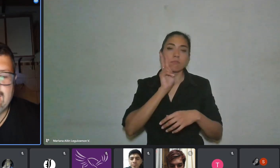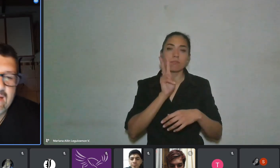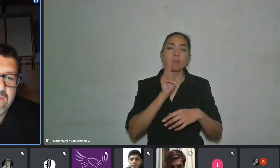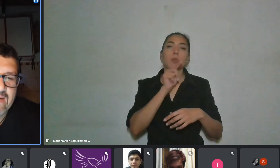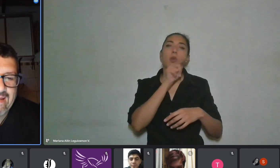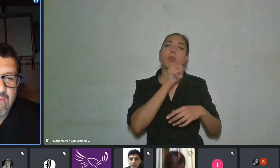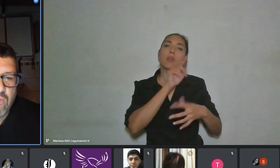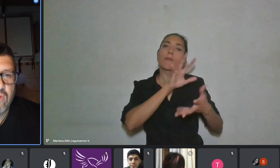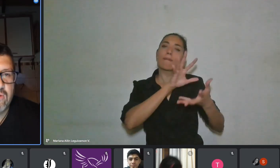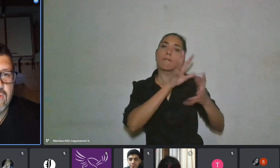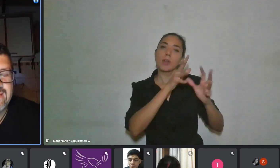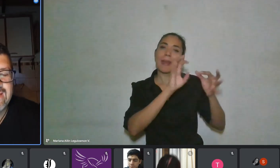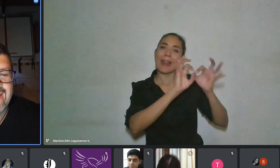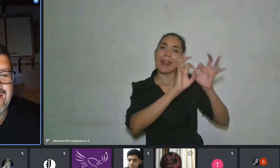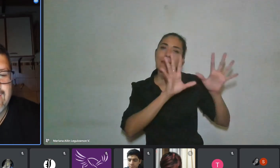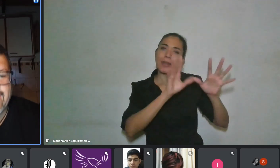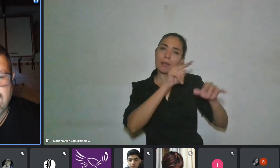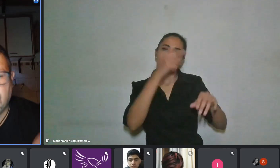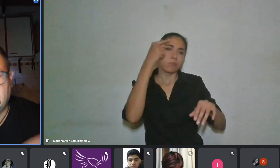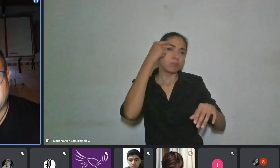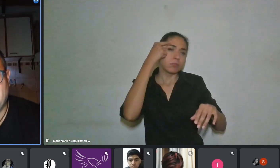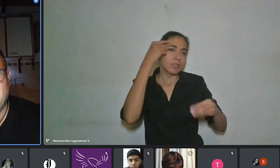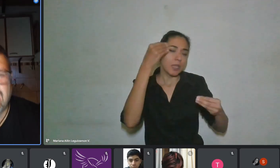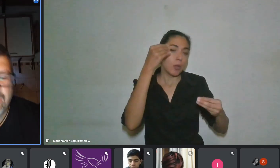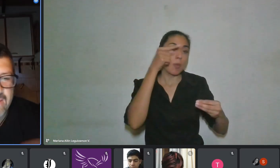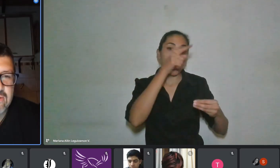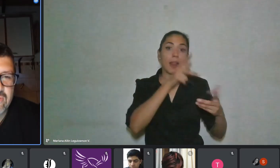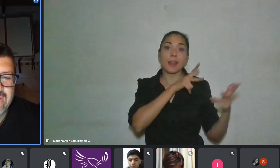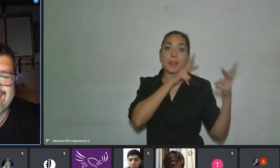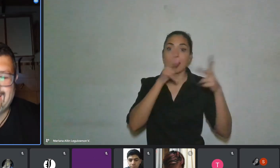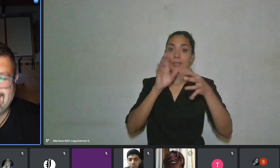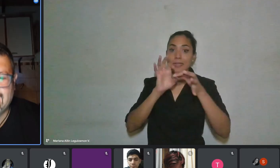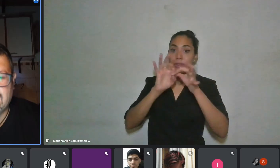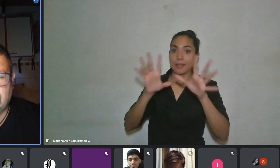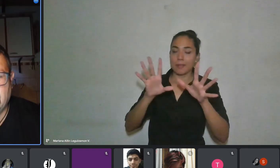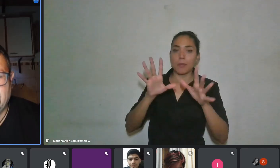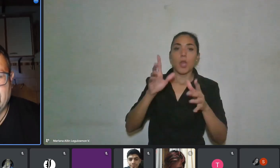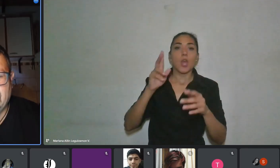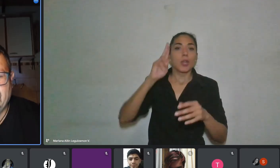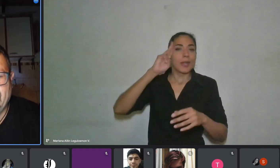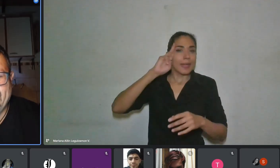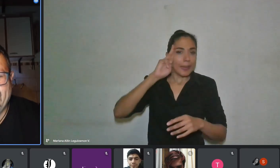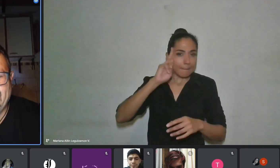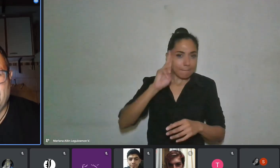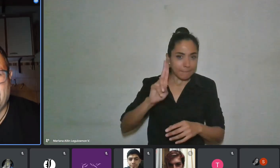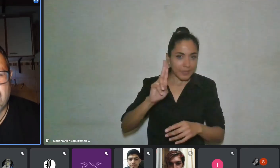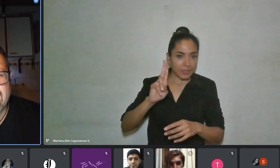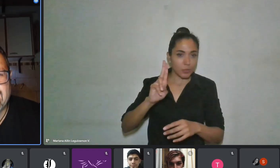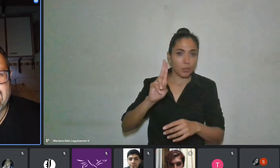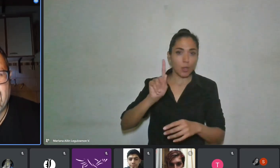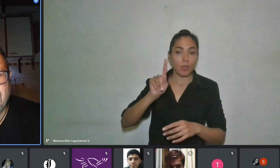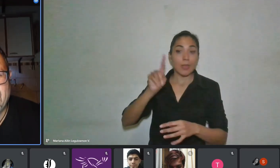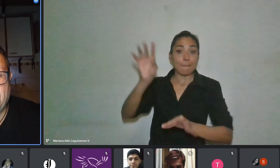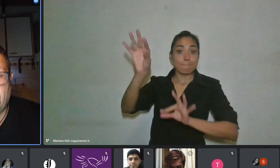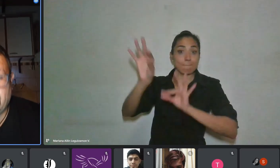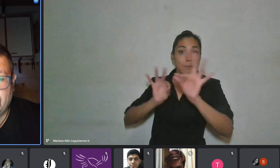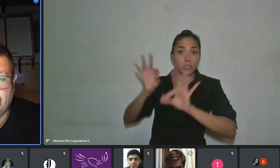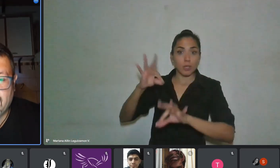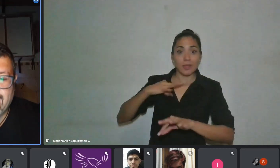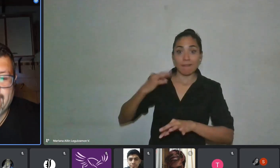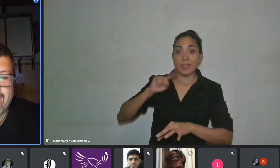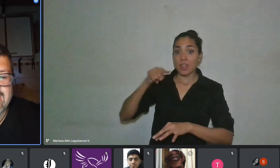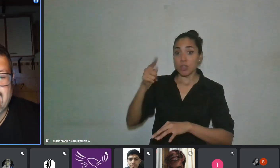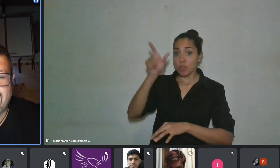de liberalismo, ¿no? Dice, el liberalismo es el respeto irrestricto del proyecto de la vida del